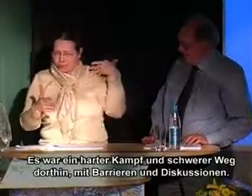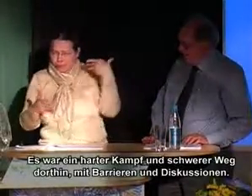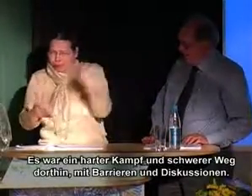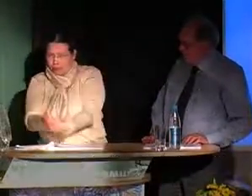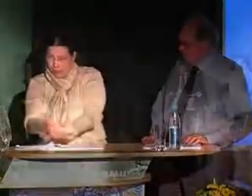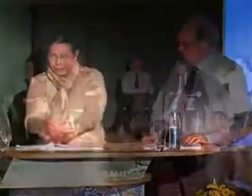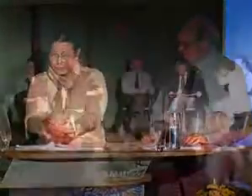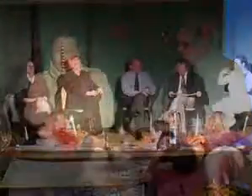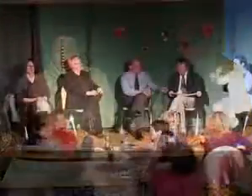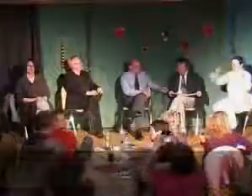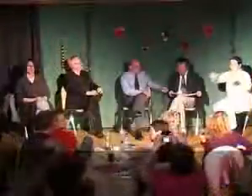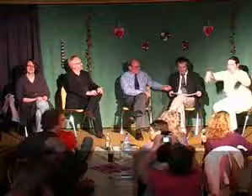mit Barrieren und Diskussionen.